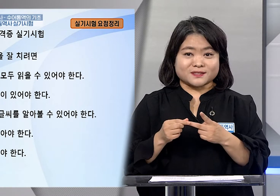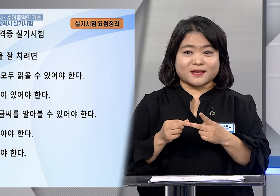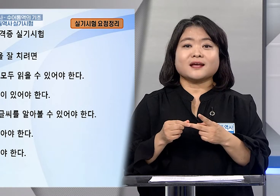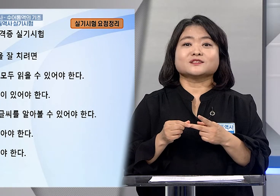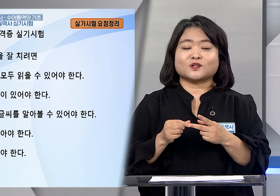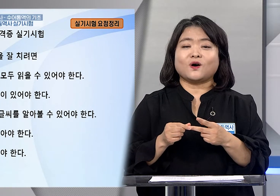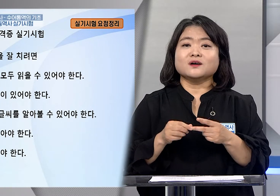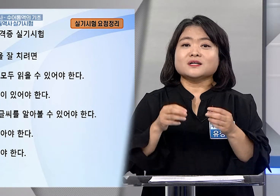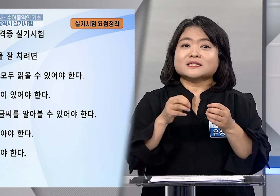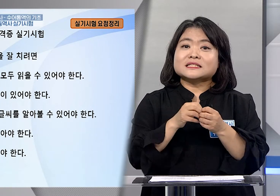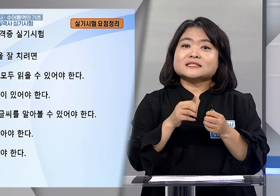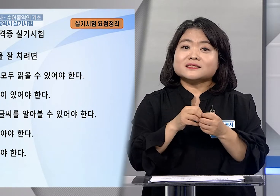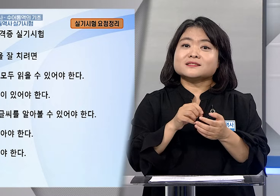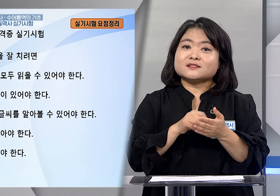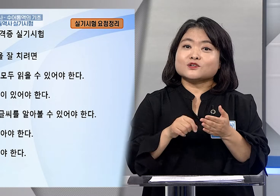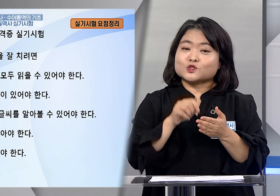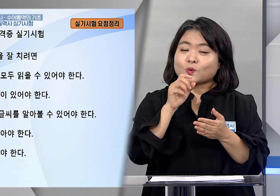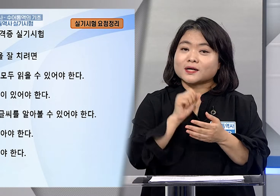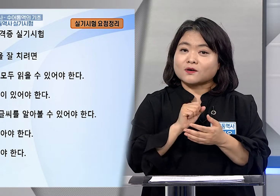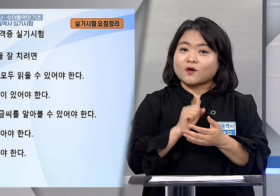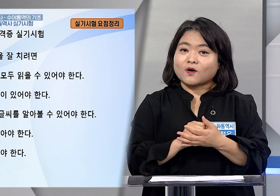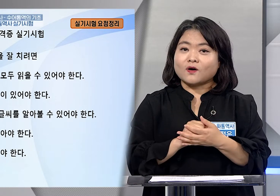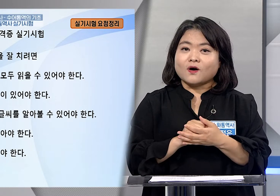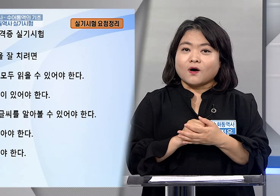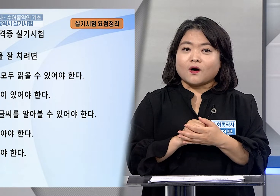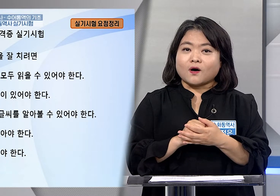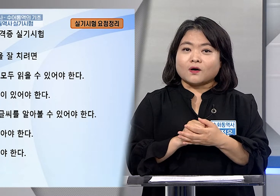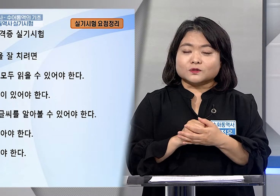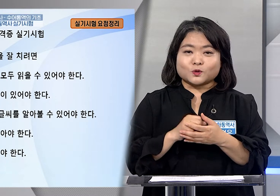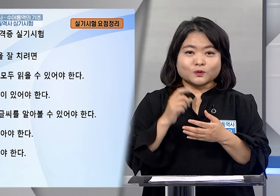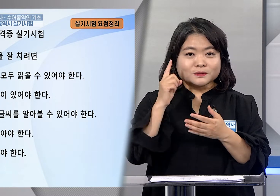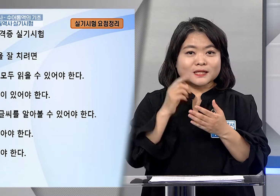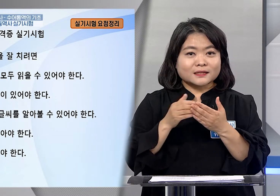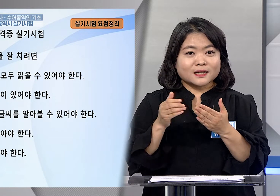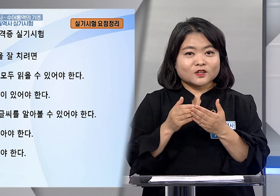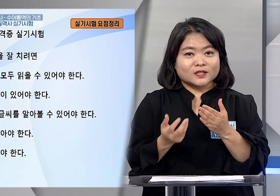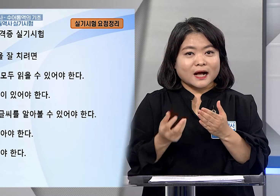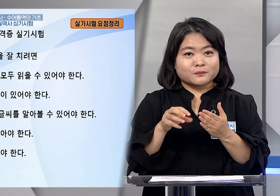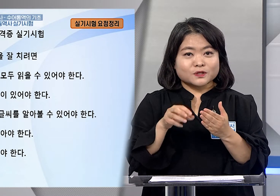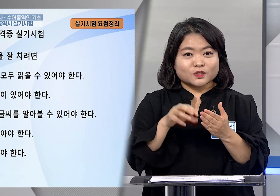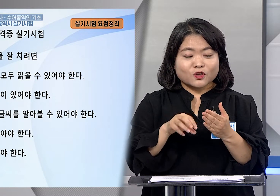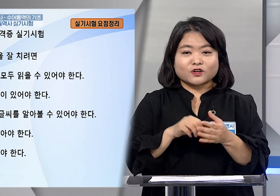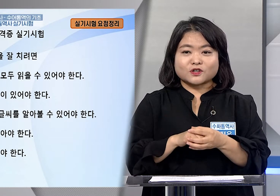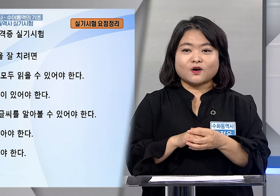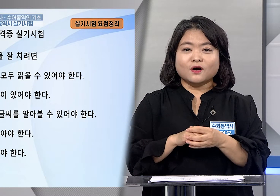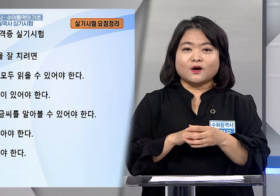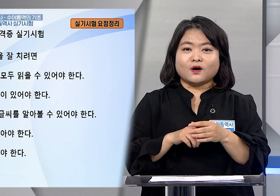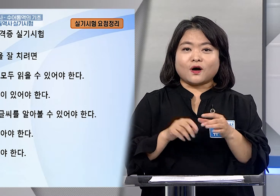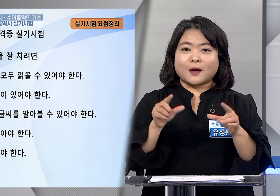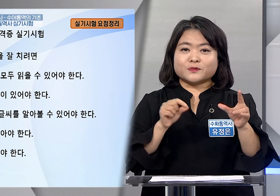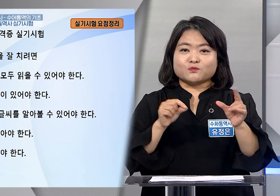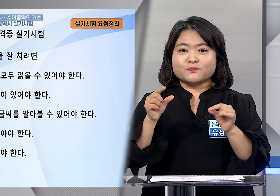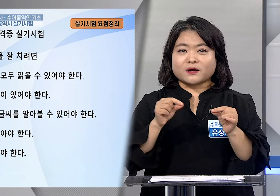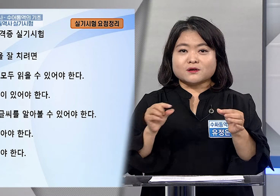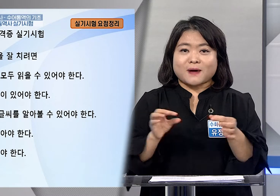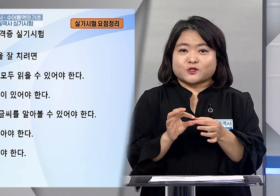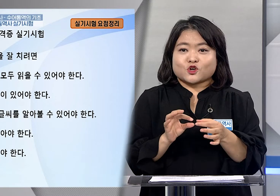번째, 그렇죠? 글 쓰는 실력이 좋아서 조금은 상상력이 가미되어서 앞뒤 문맥을 맞춰갈